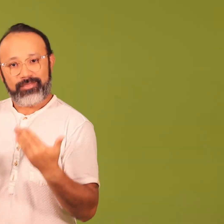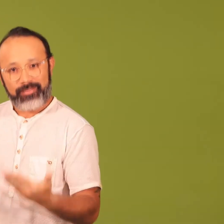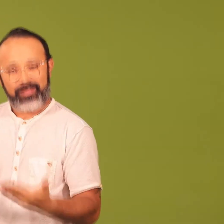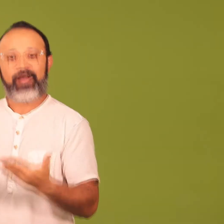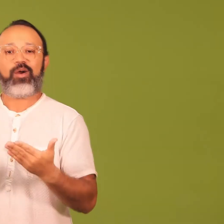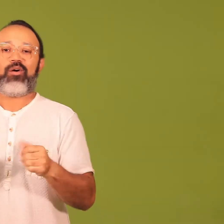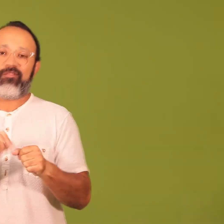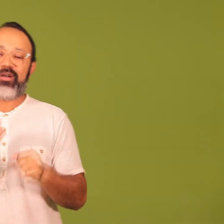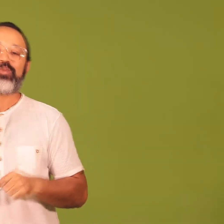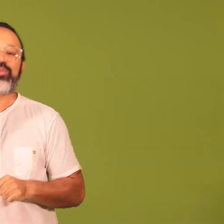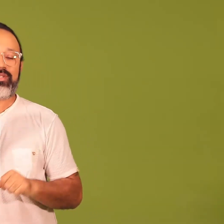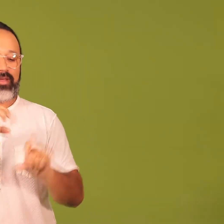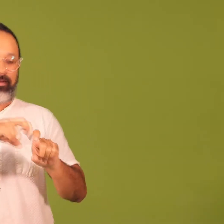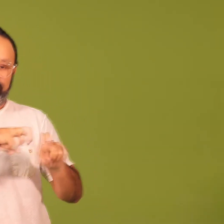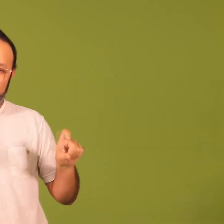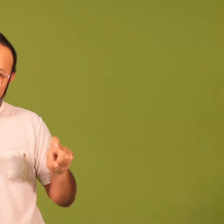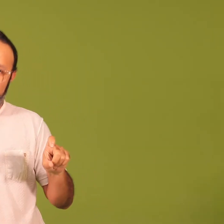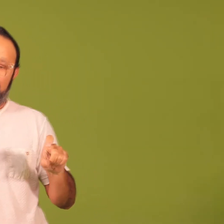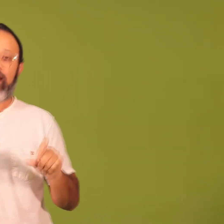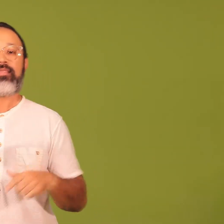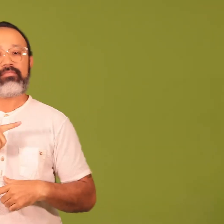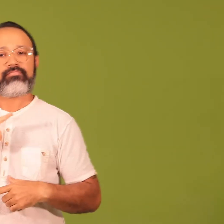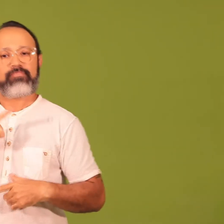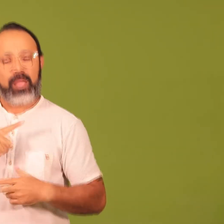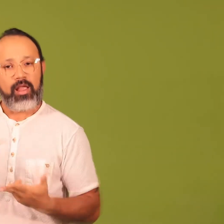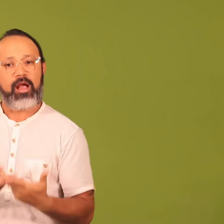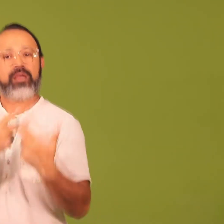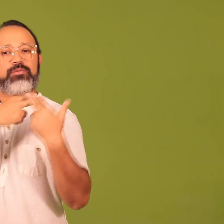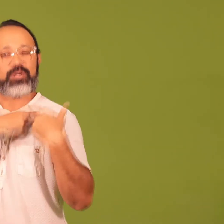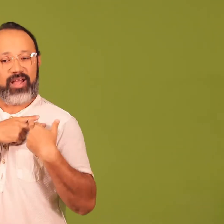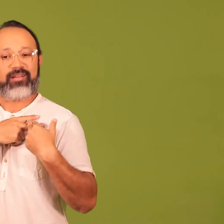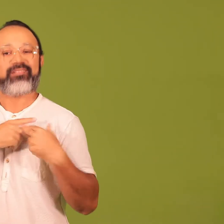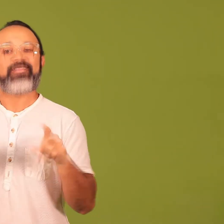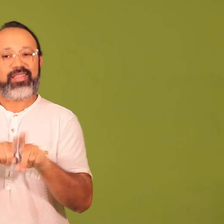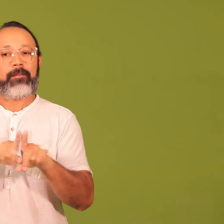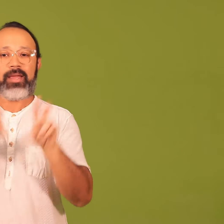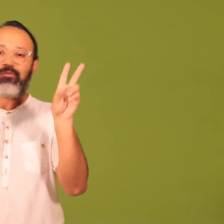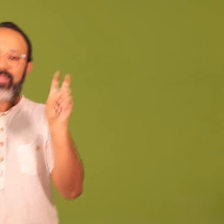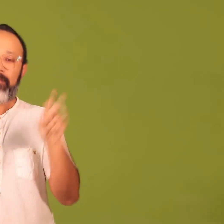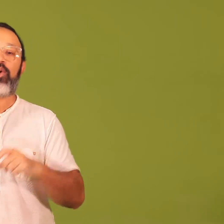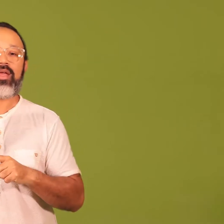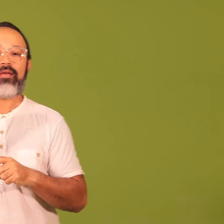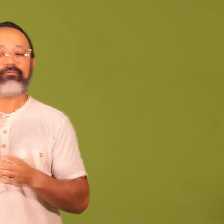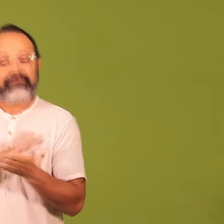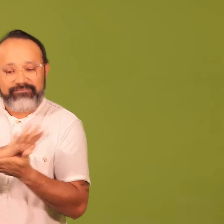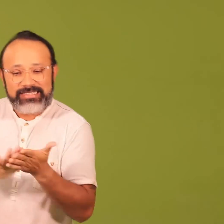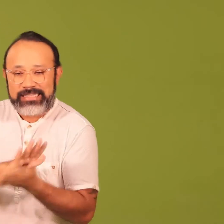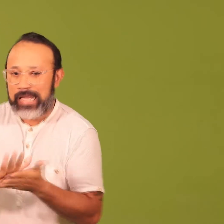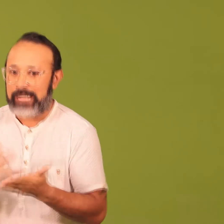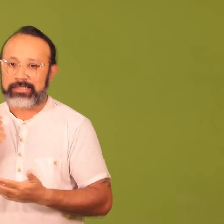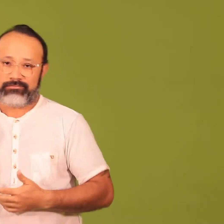Olá Manassés sinaliza em Libras o término da informação de apresentada